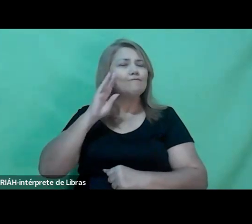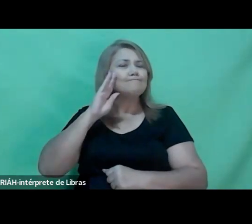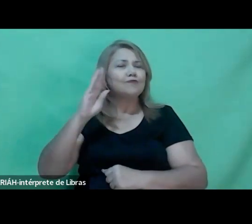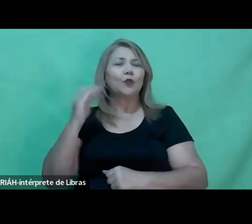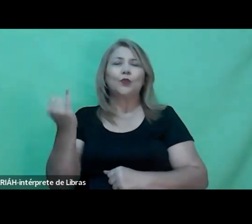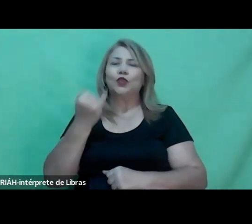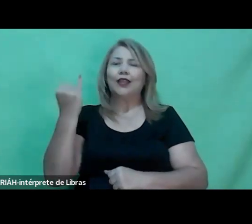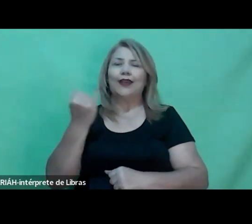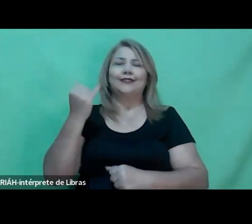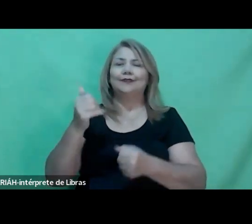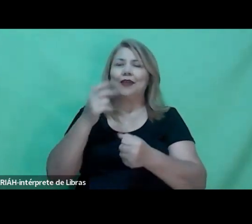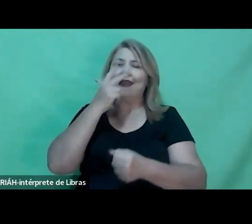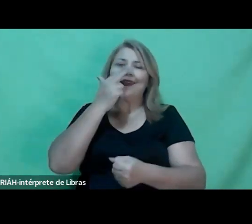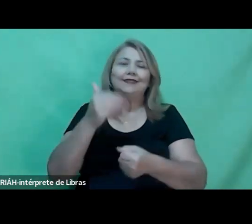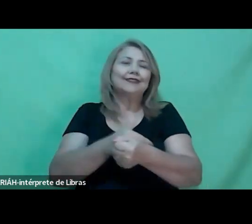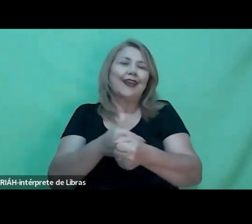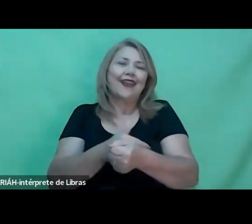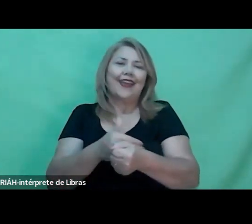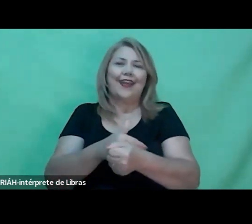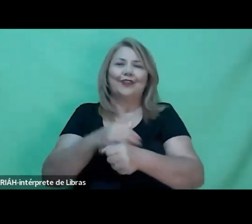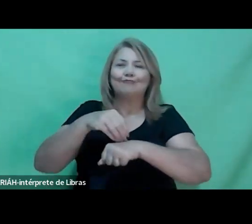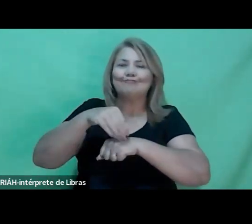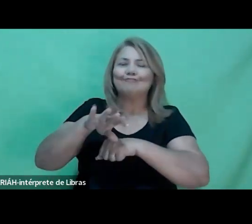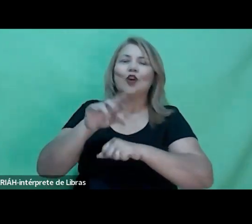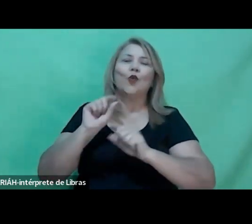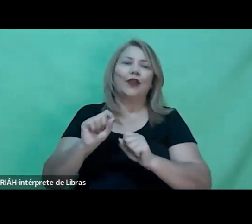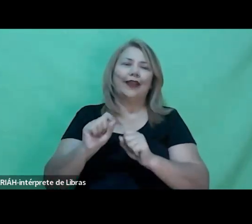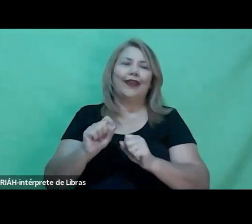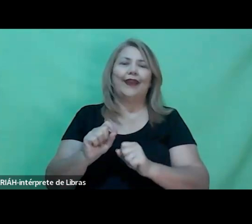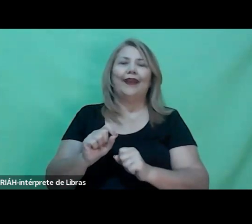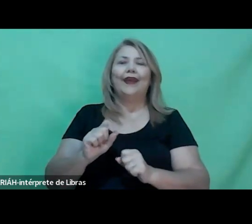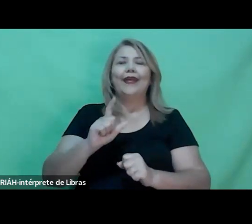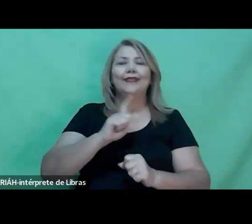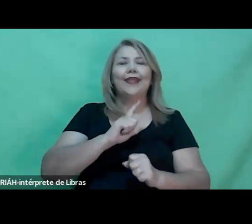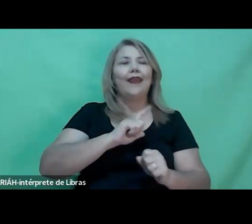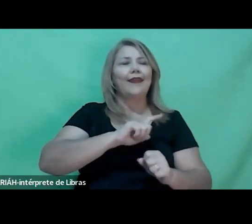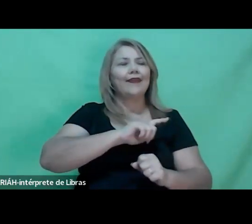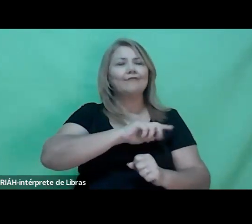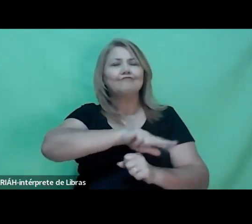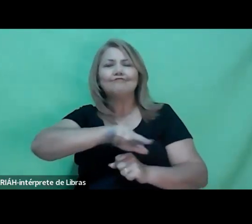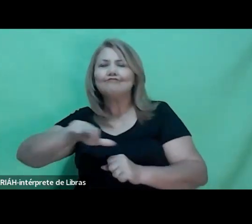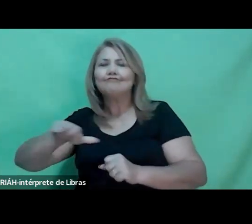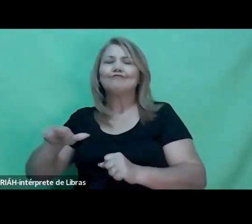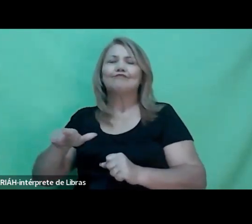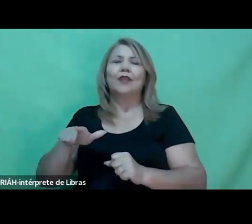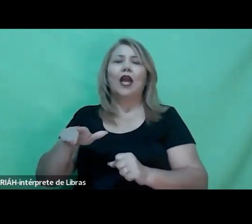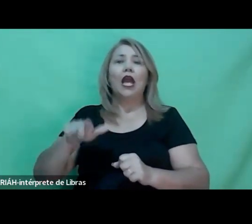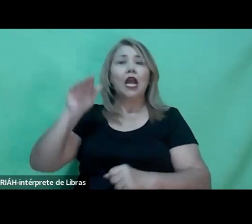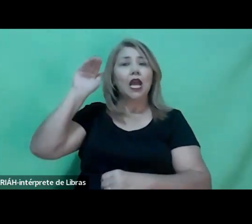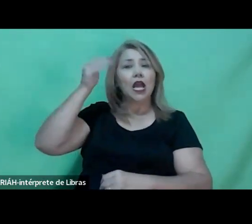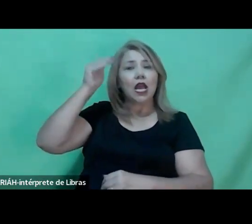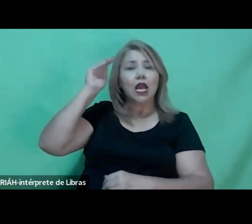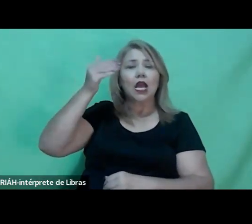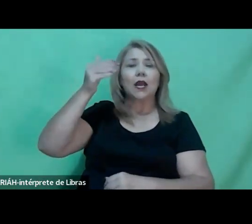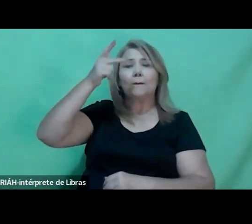persona a quién le vamos a describir sobre sobre todo en el aspecto de descripción la guía interpretación tiene